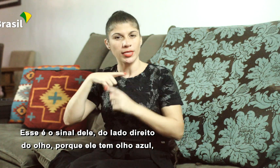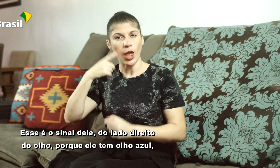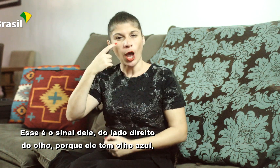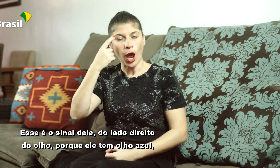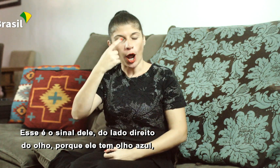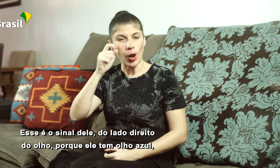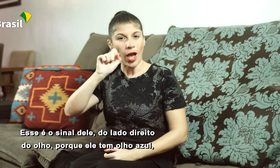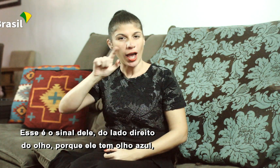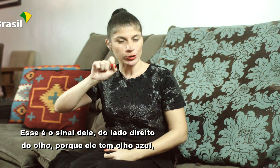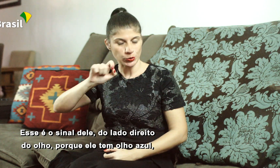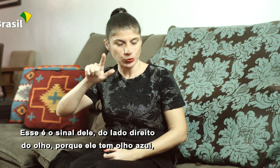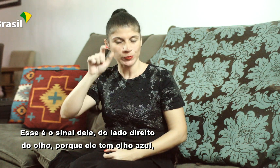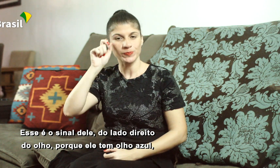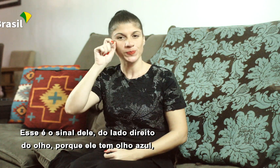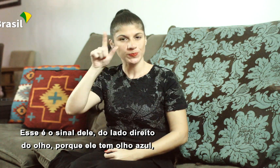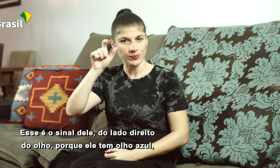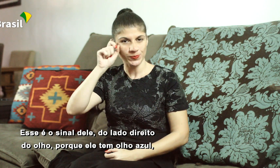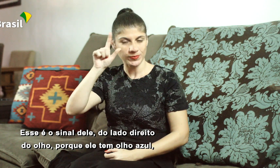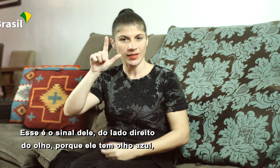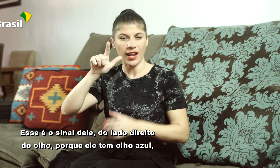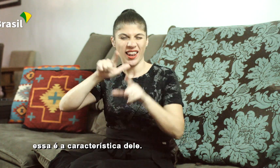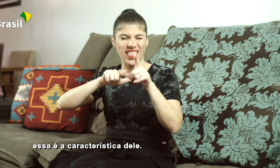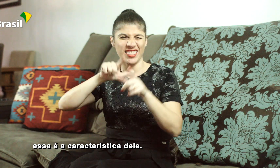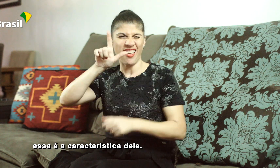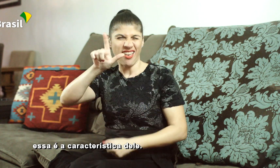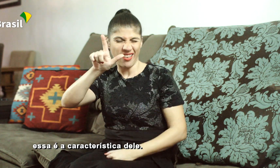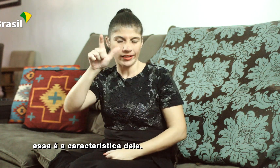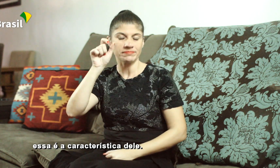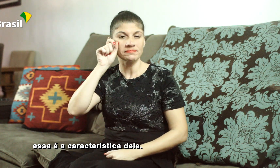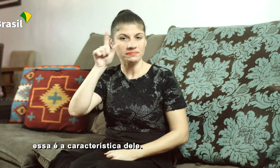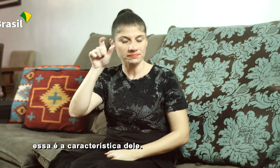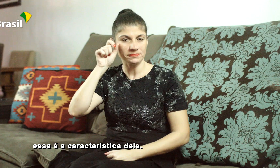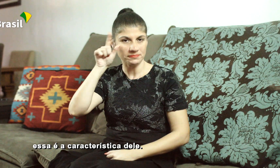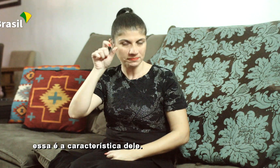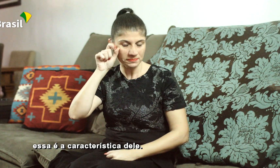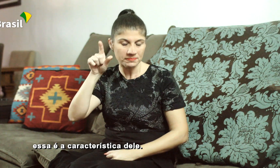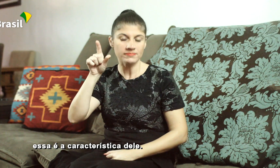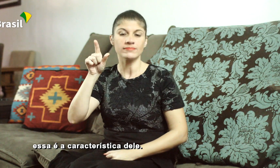do olho, porque ele tem um olho azul, essa é a característica dele.